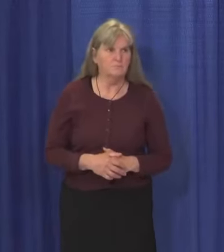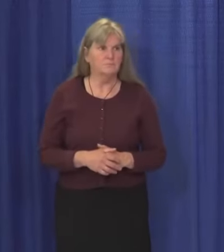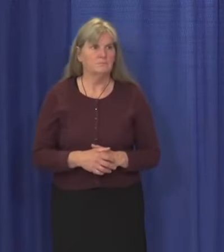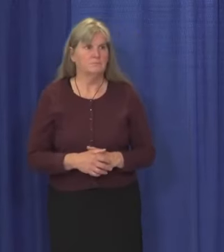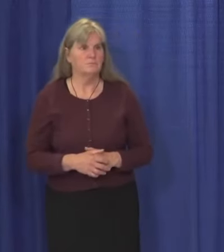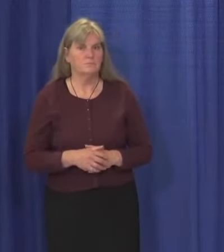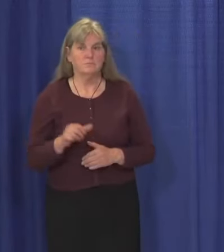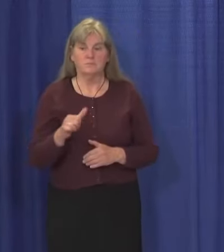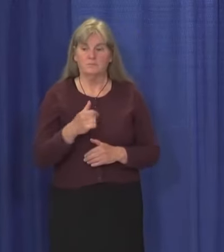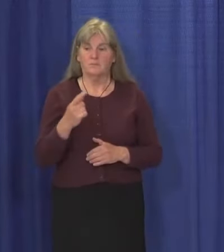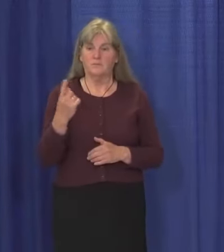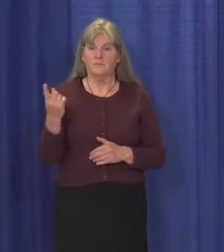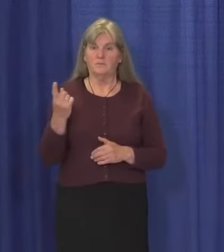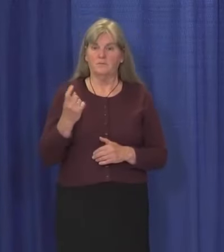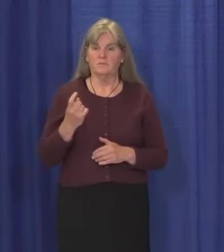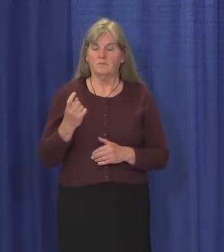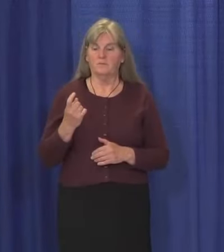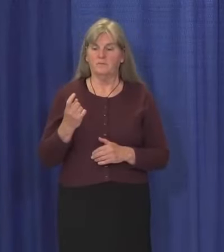Avez-vous une autre question, Marine?